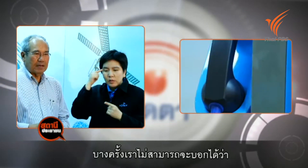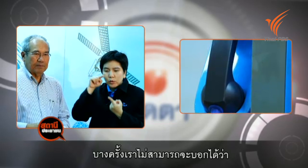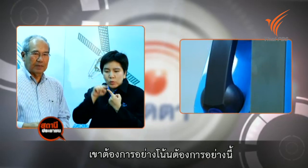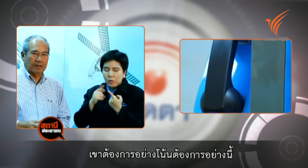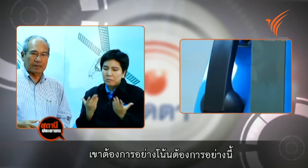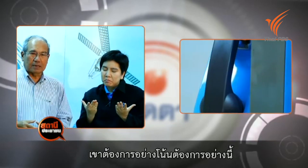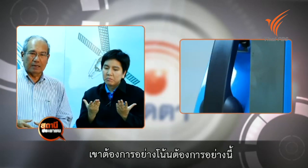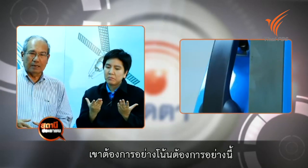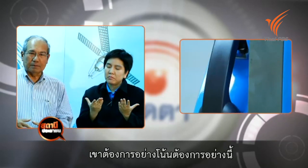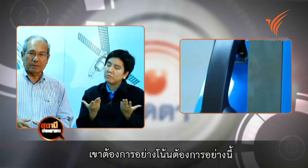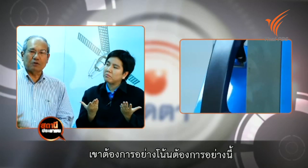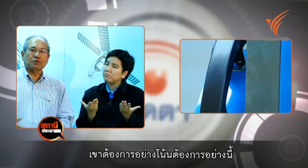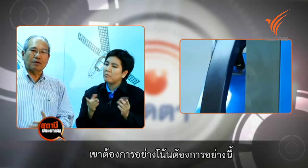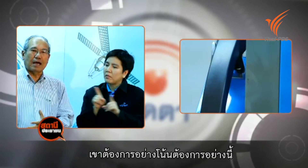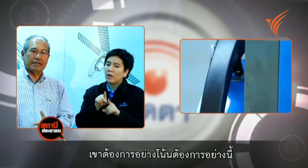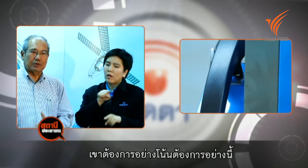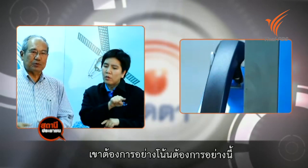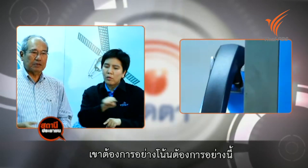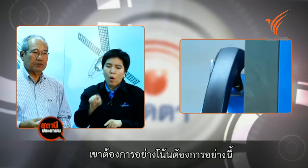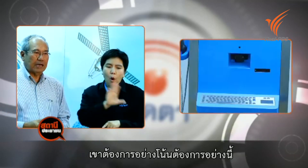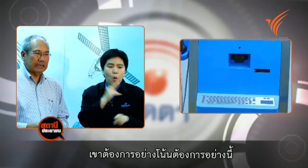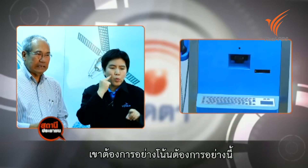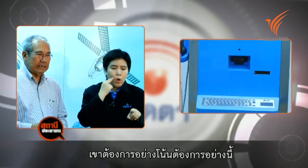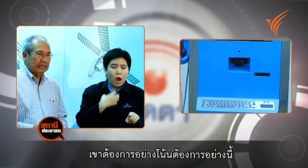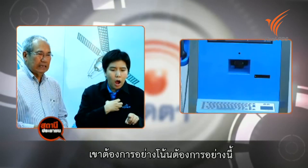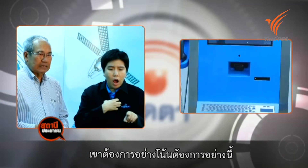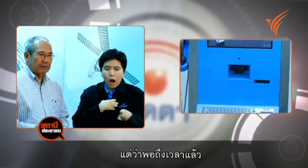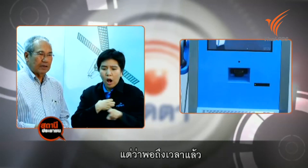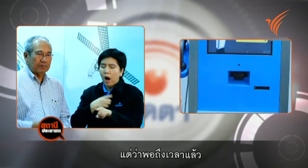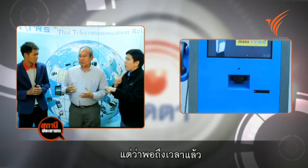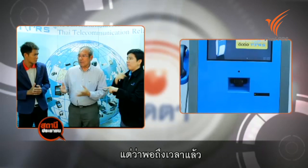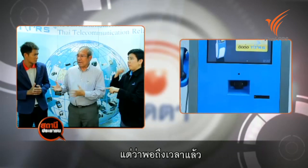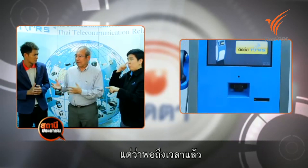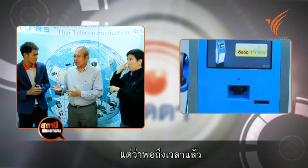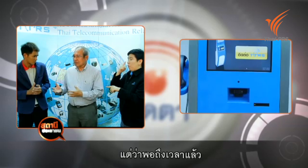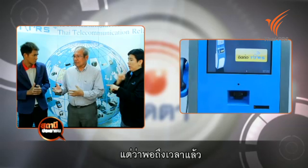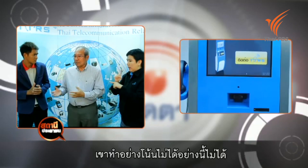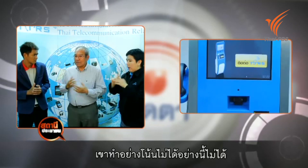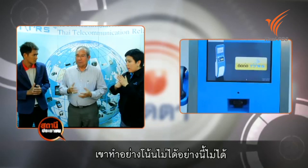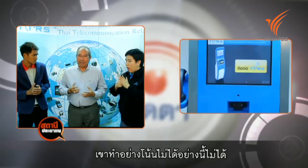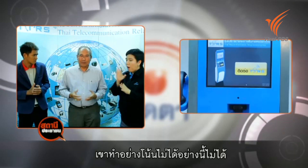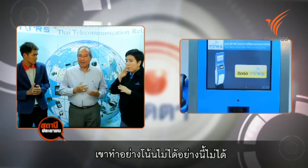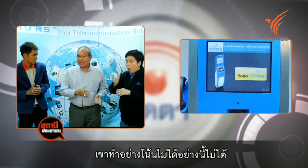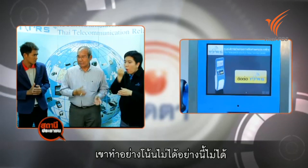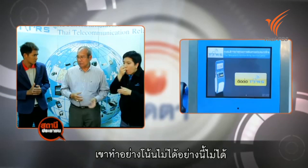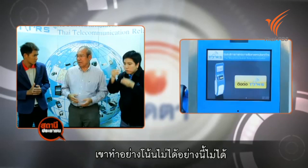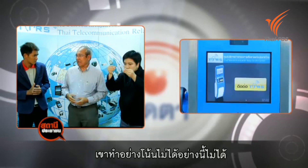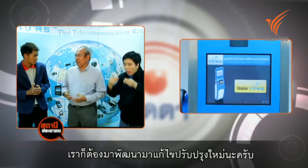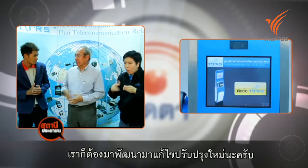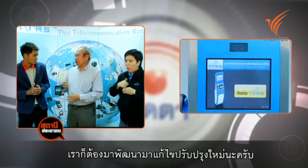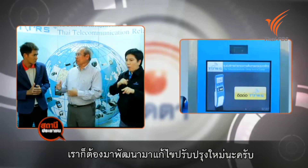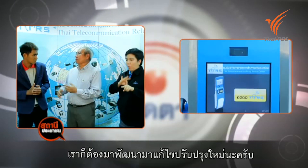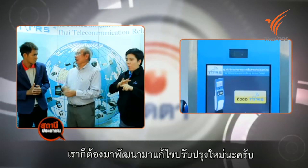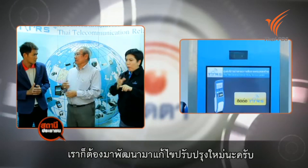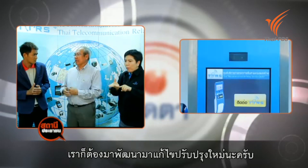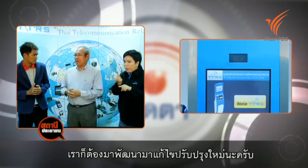ได้ว่าเขาต้องการอย่างนู้นเขาต้องการอย่างนี้แต่ว่าพอถึงเวลาแล้วเขาทำอย่างนู้นไม่ได้อย่างนี้ไม่